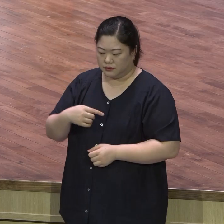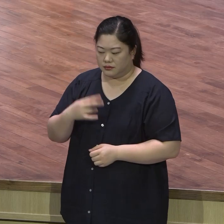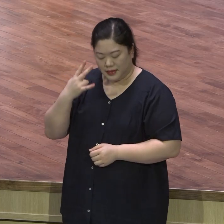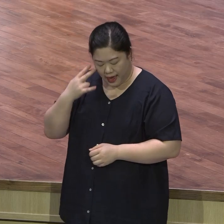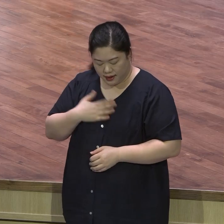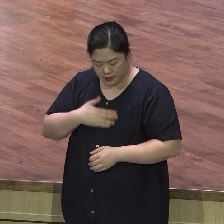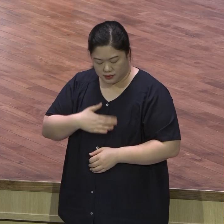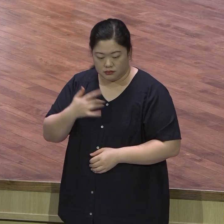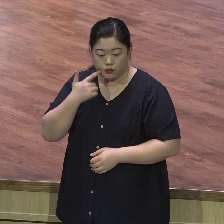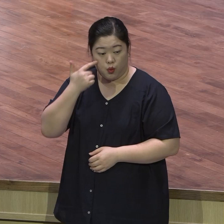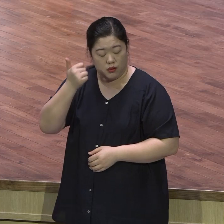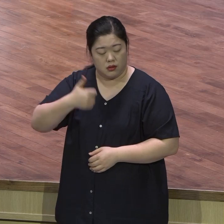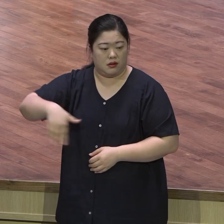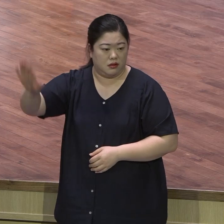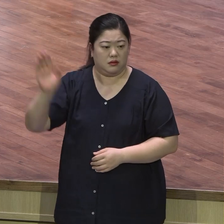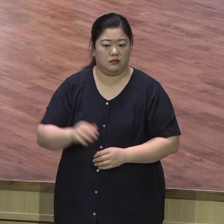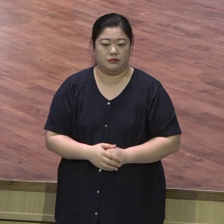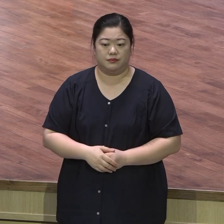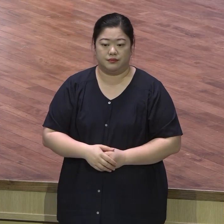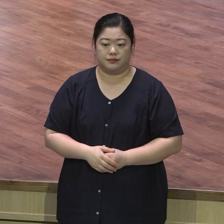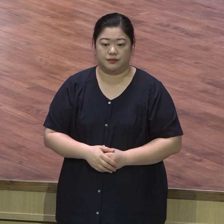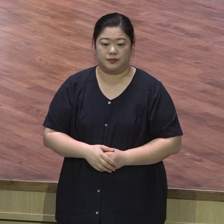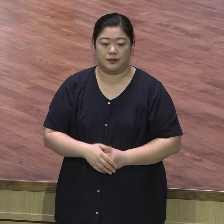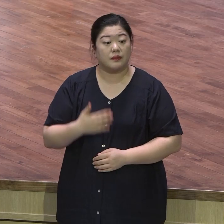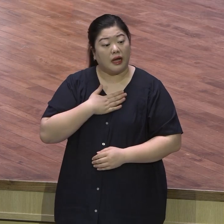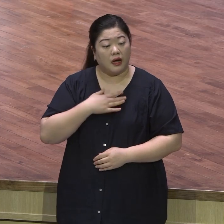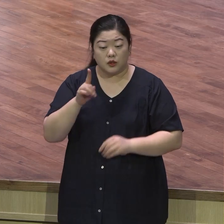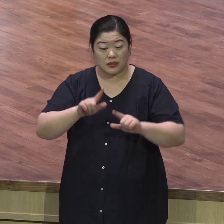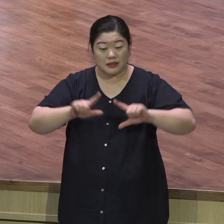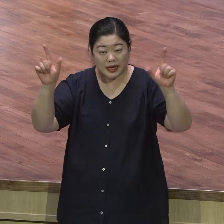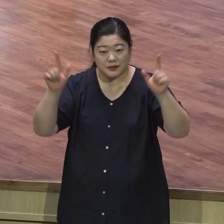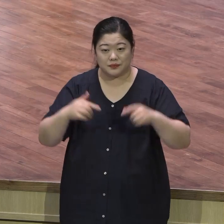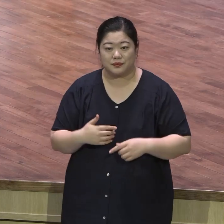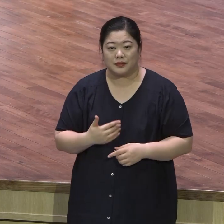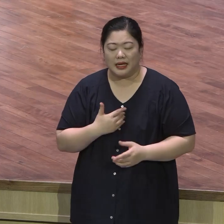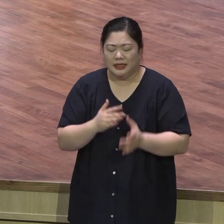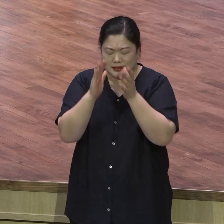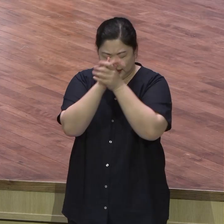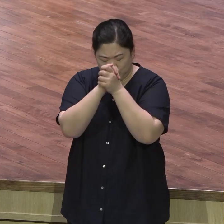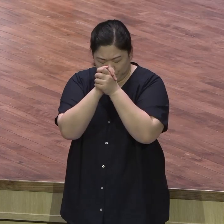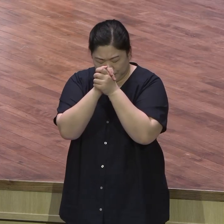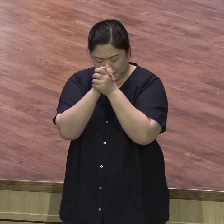어떤 환상을 본 줄 아십니까? 나는 죽었구나.